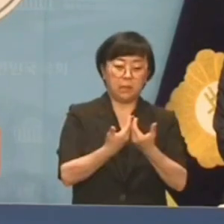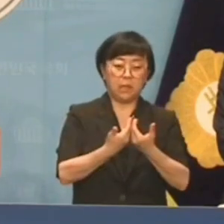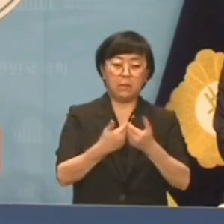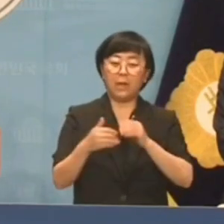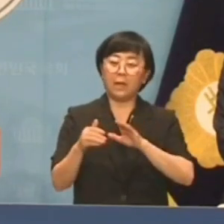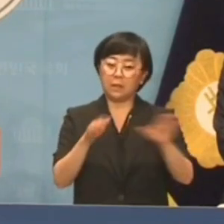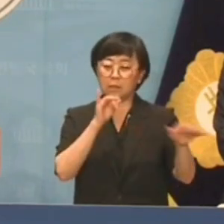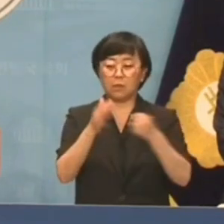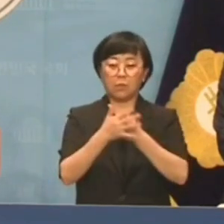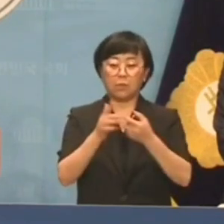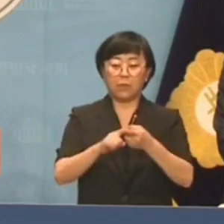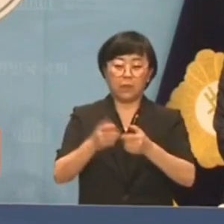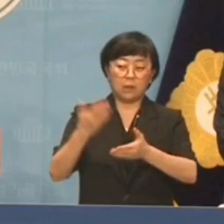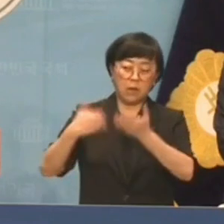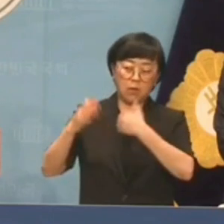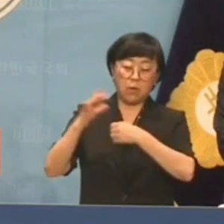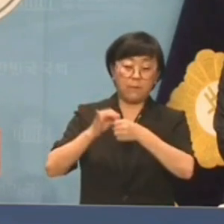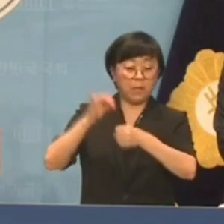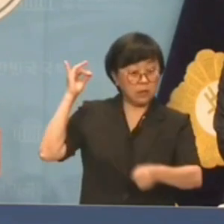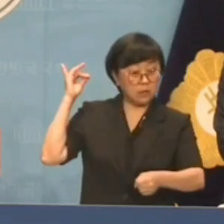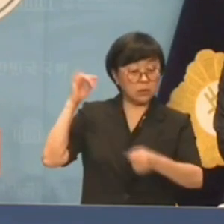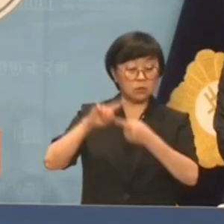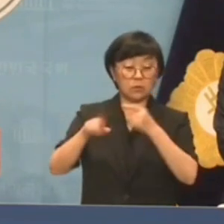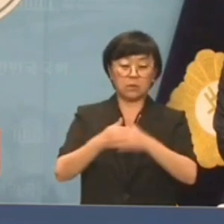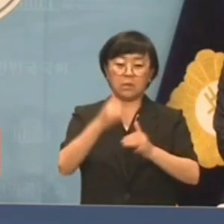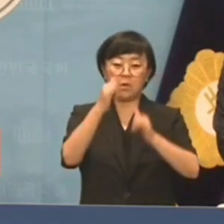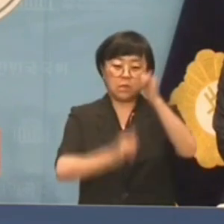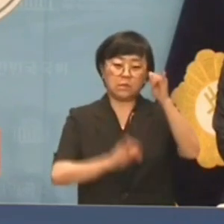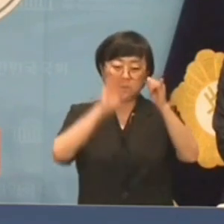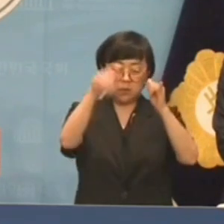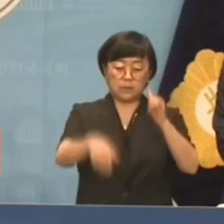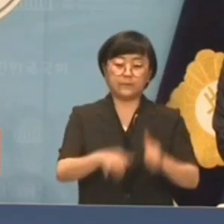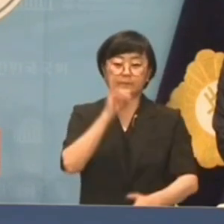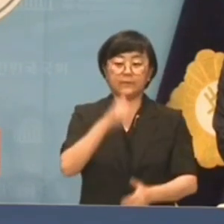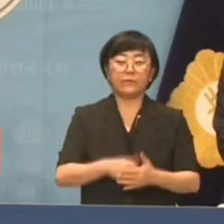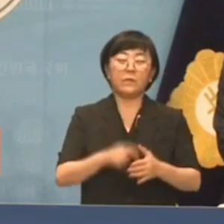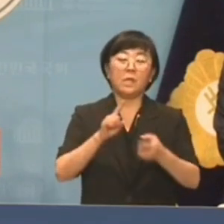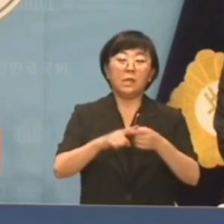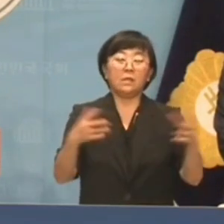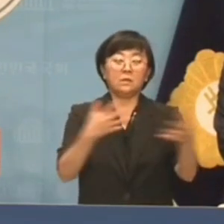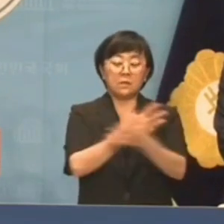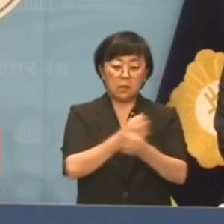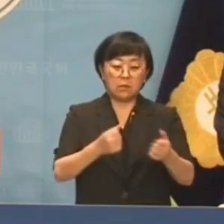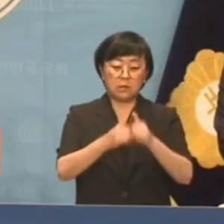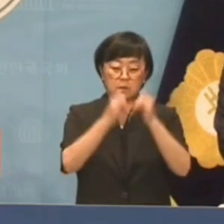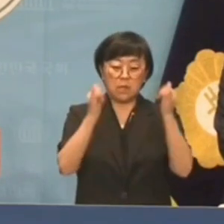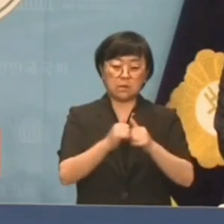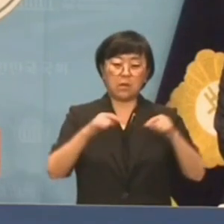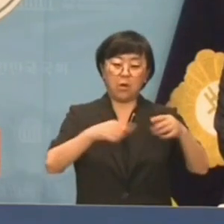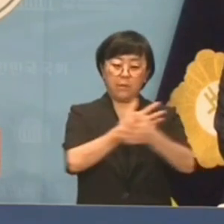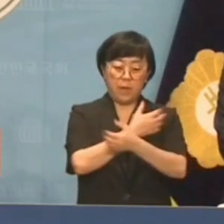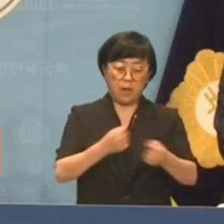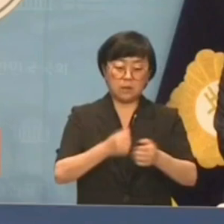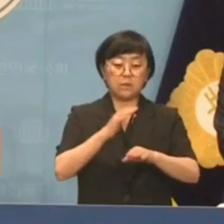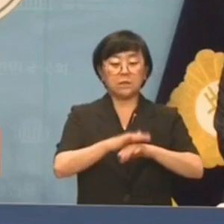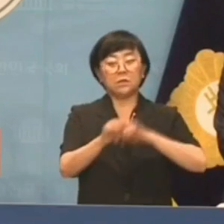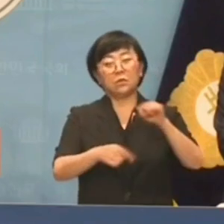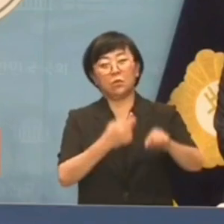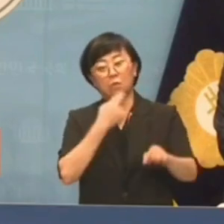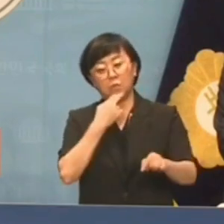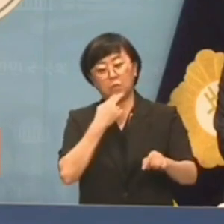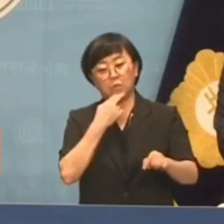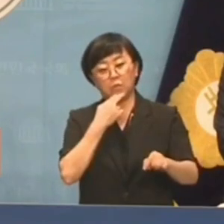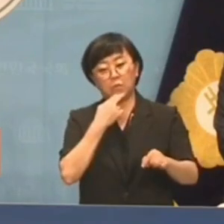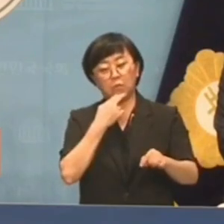방향이고 과거 100여 년 전으로 돌아간 역사적 퇴행입니다. 이미 체결된 사회적 협약의 이행마저 제대로 하지 않고